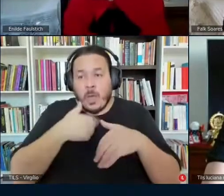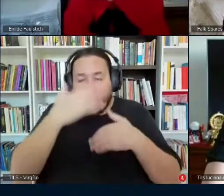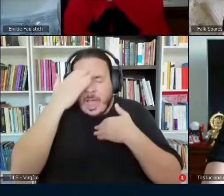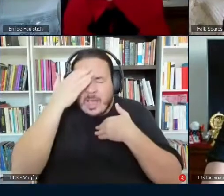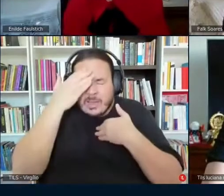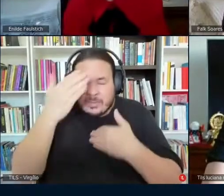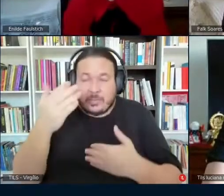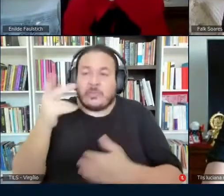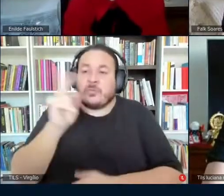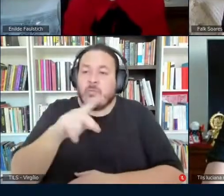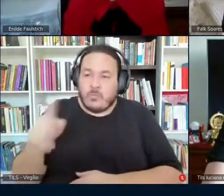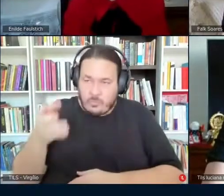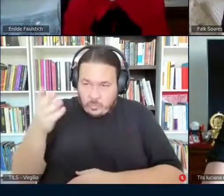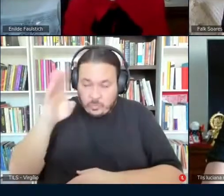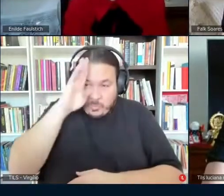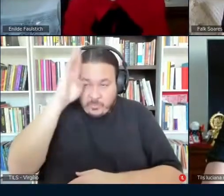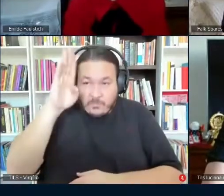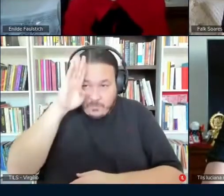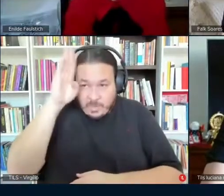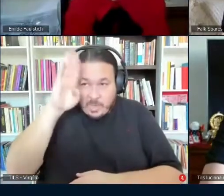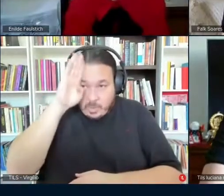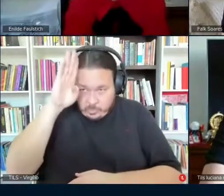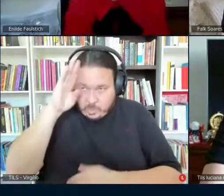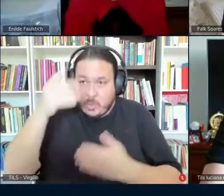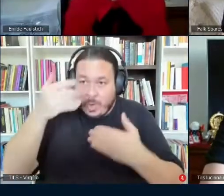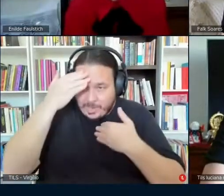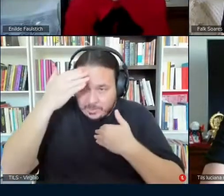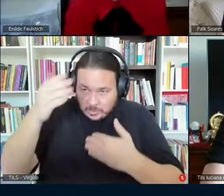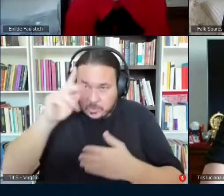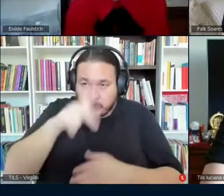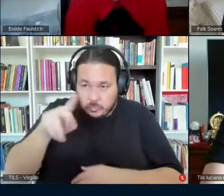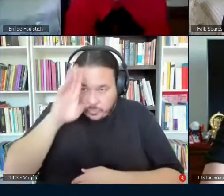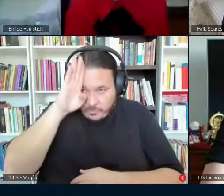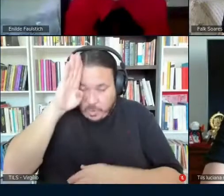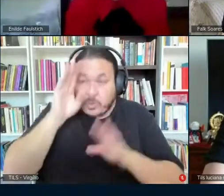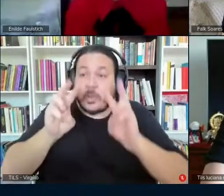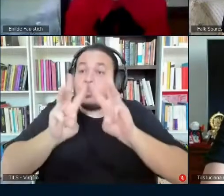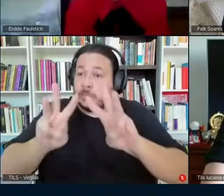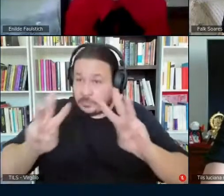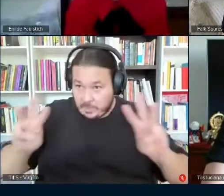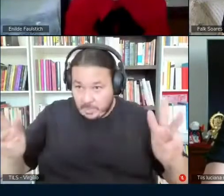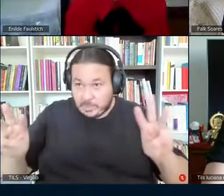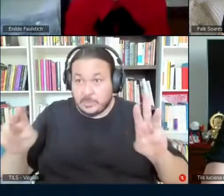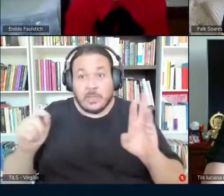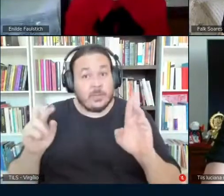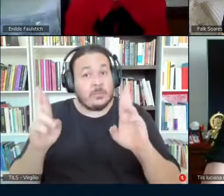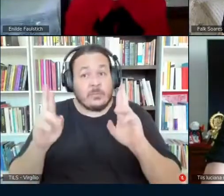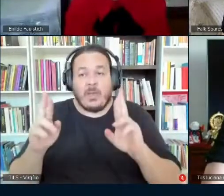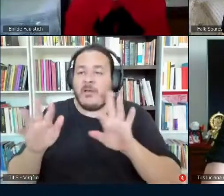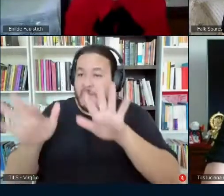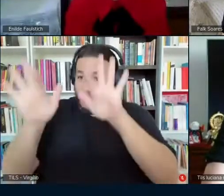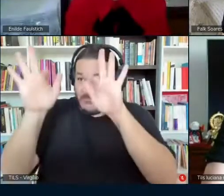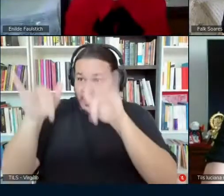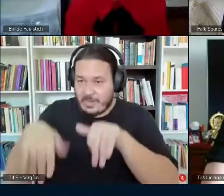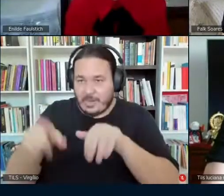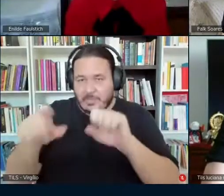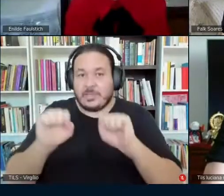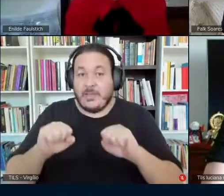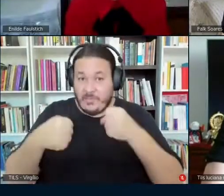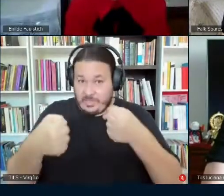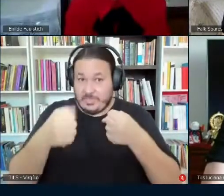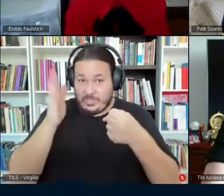site. É algo realmente que eu espero que, quando finalizar, defendido